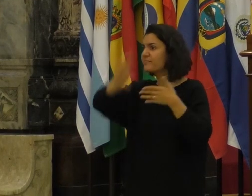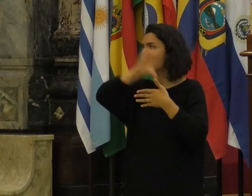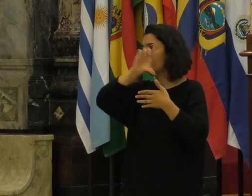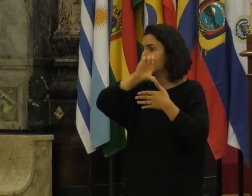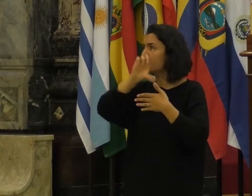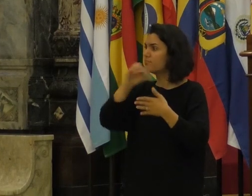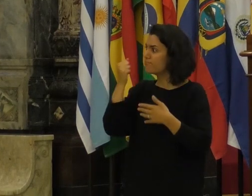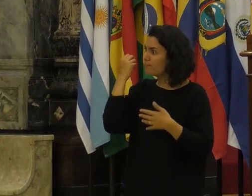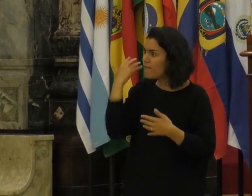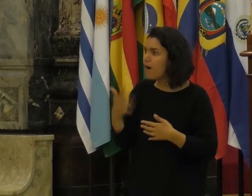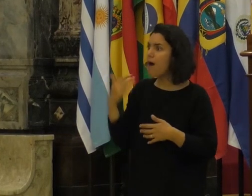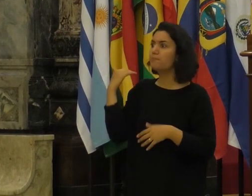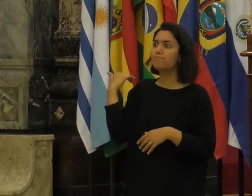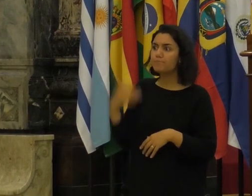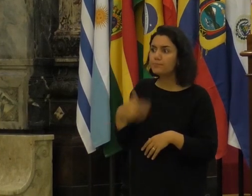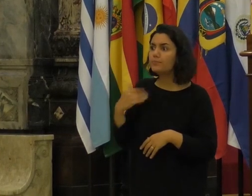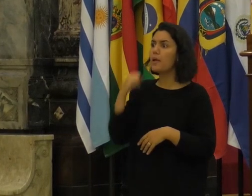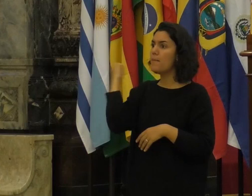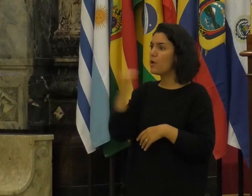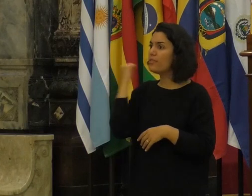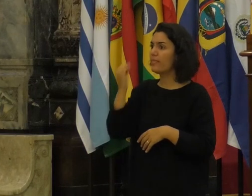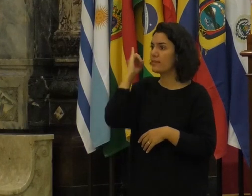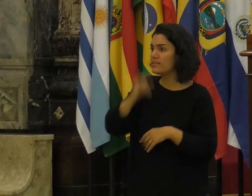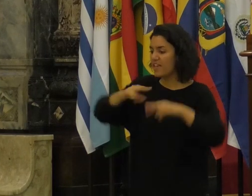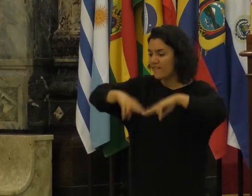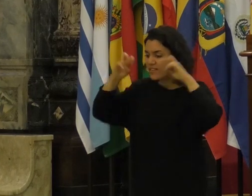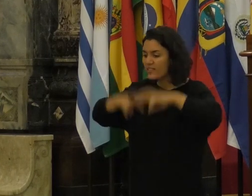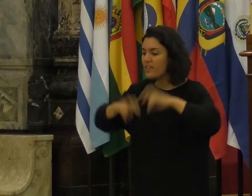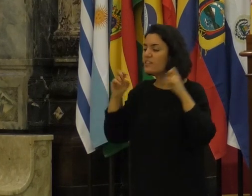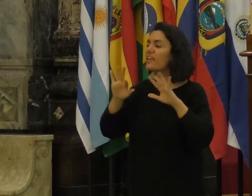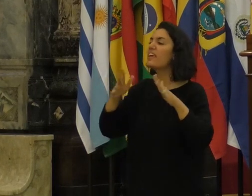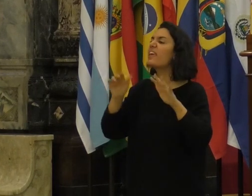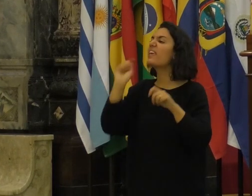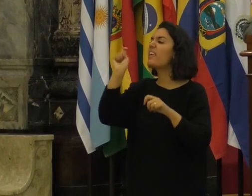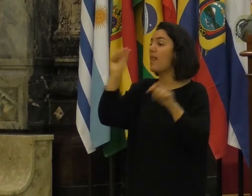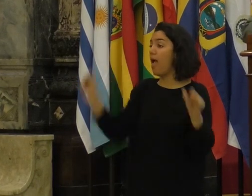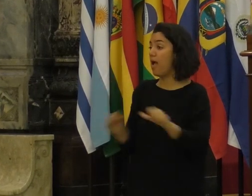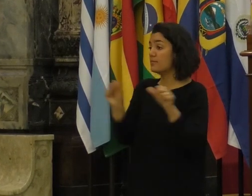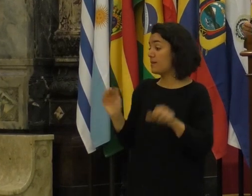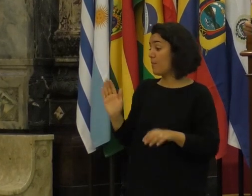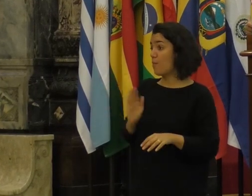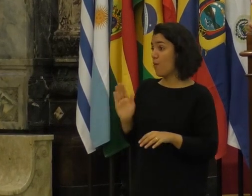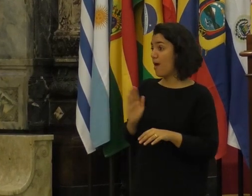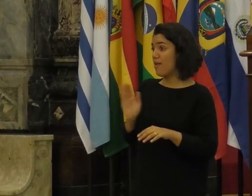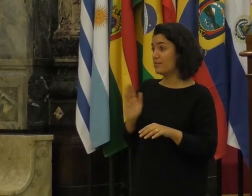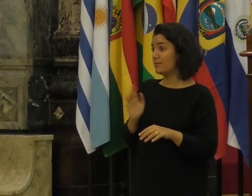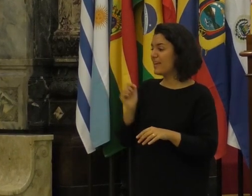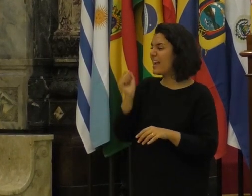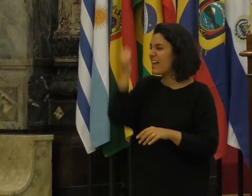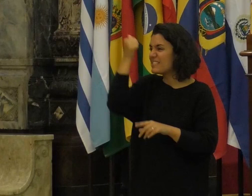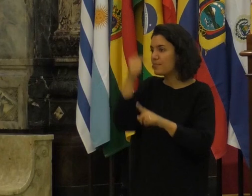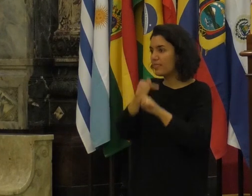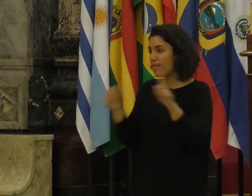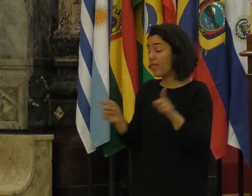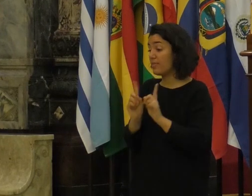afortunadamente, la investigación está en manos de la mujer casi en la mitad y muy